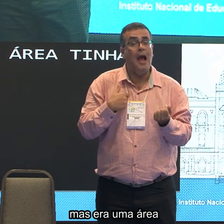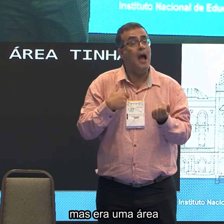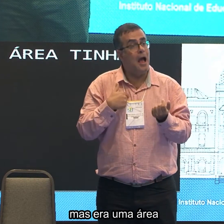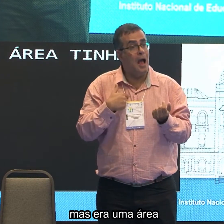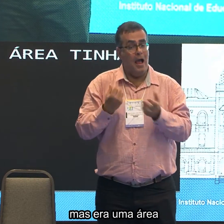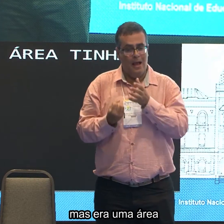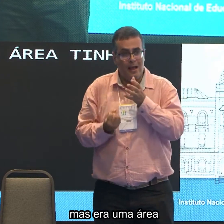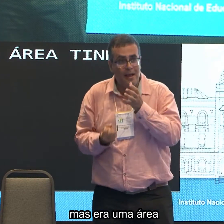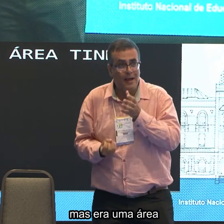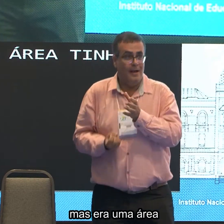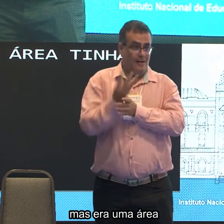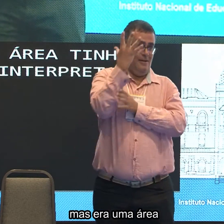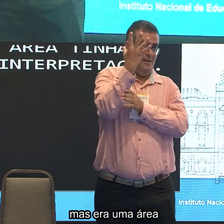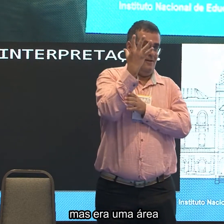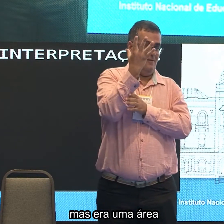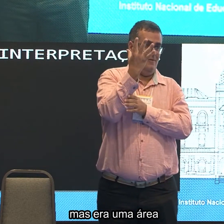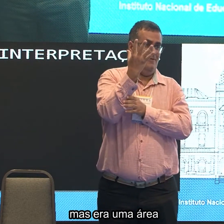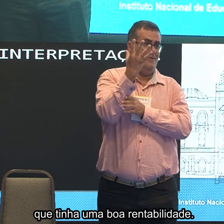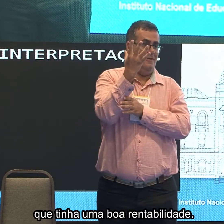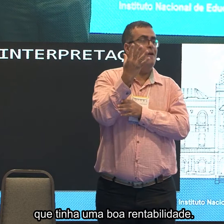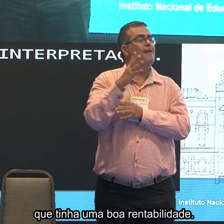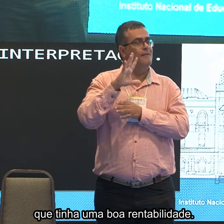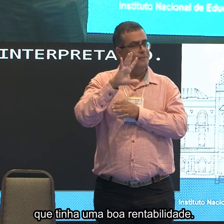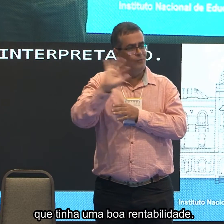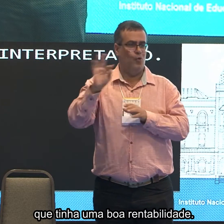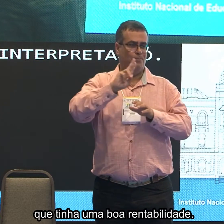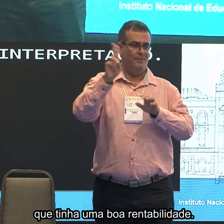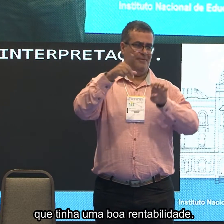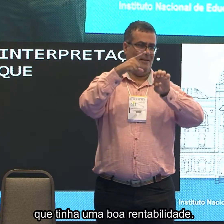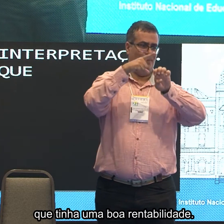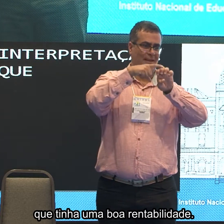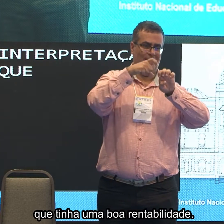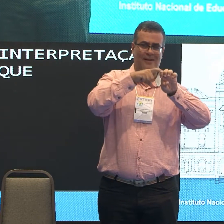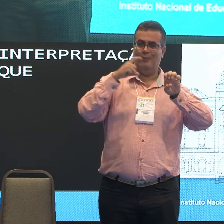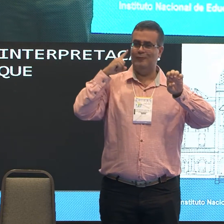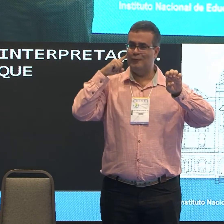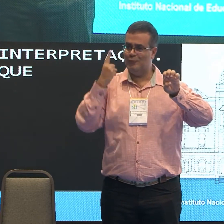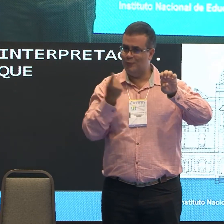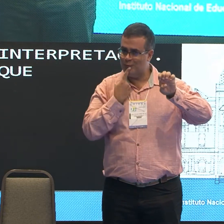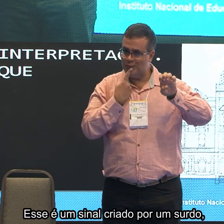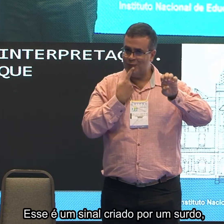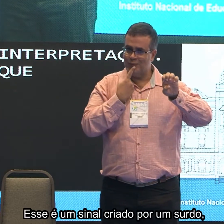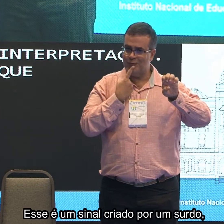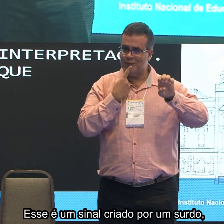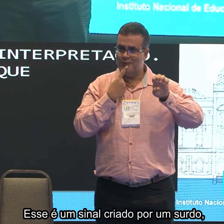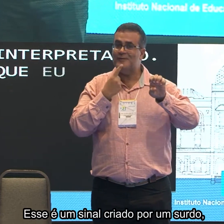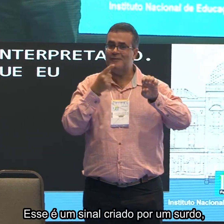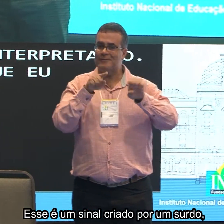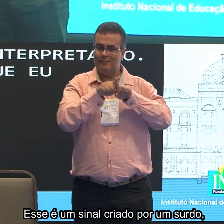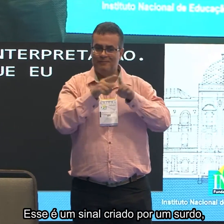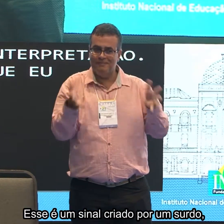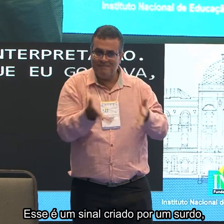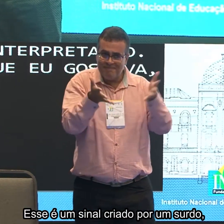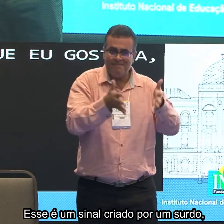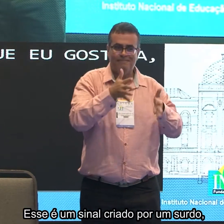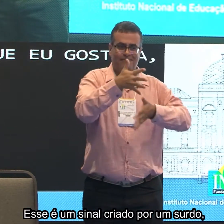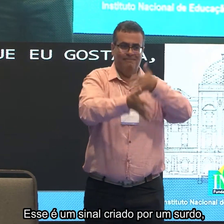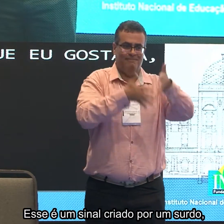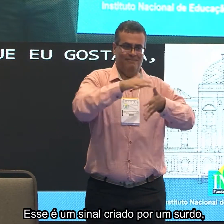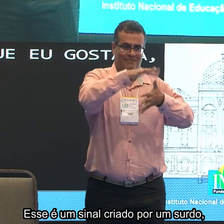eu gostava, que tinha uma boa rentabilidade. E esse é um sinal criado por